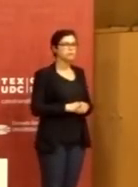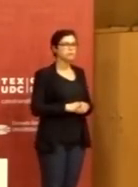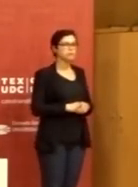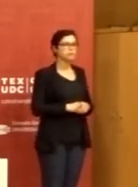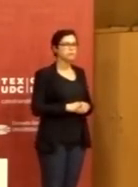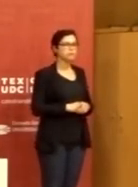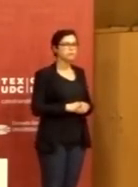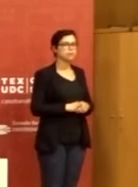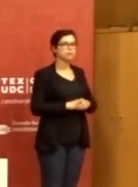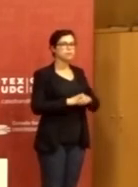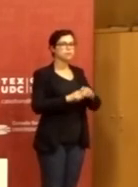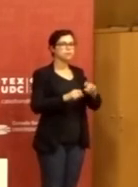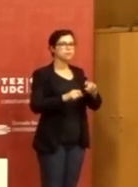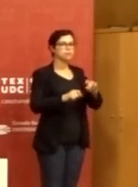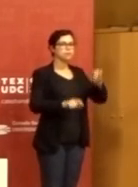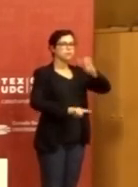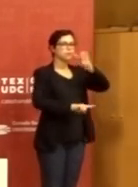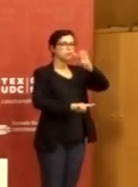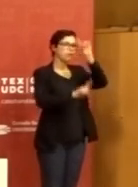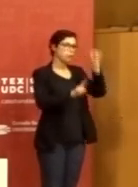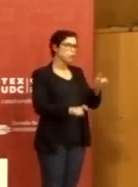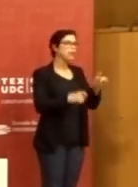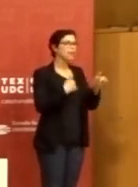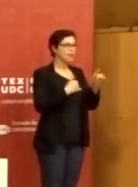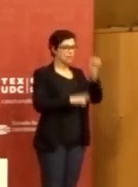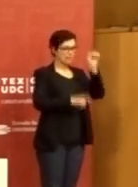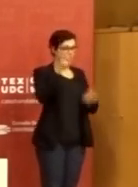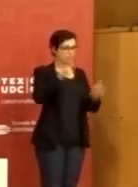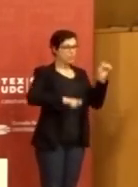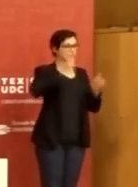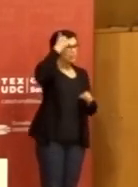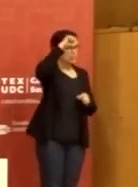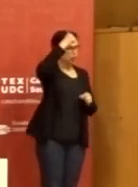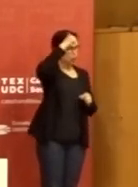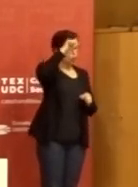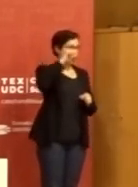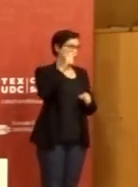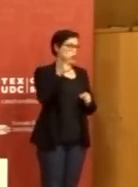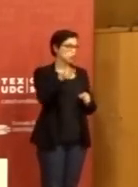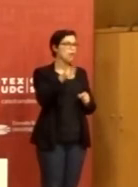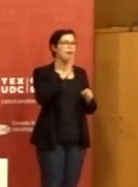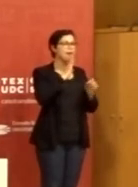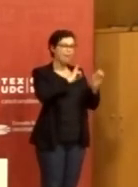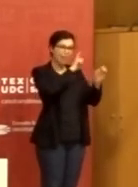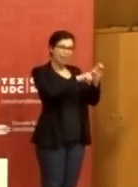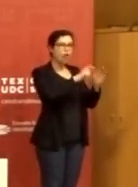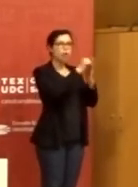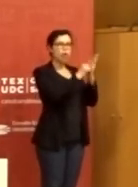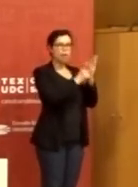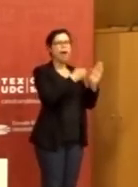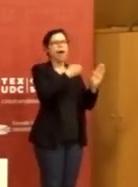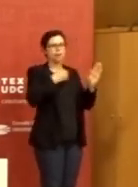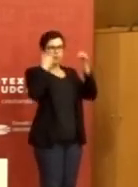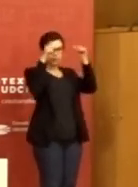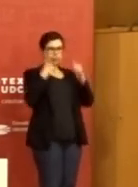Me imagino que todos estos chicos que entran en este programa tienen que haber cursado la ESO, me imagino. Pero